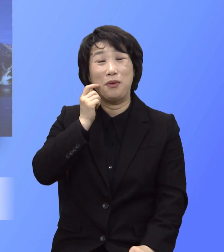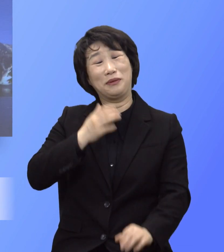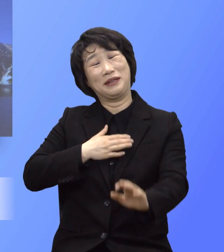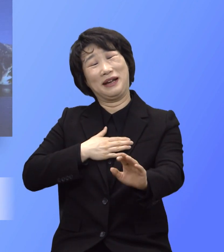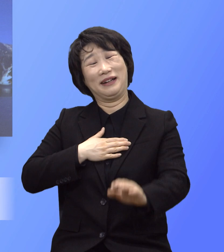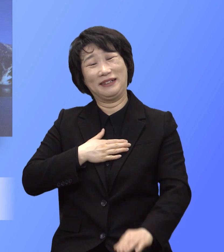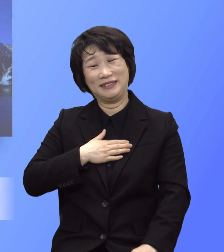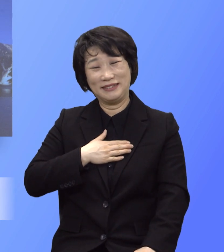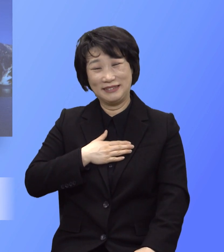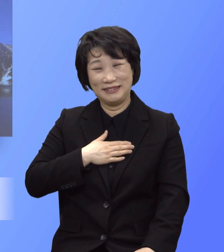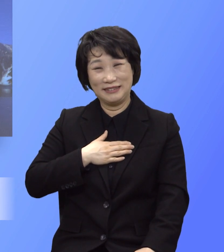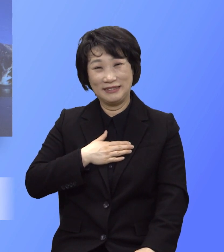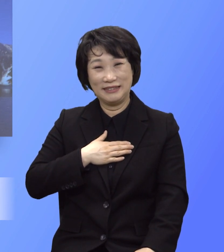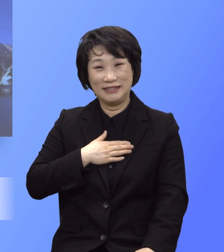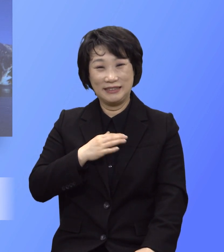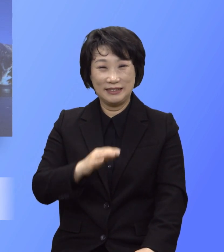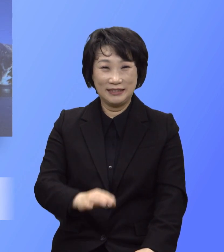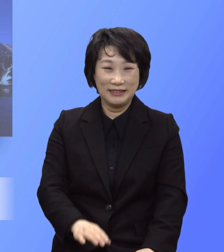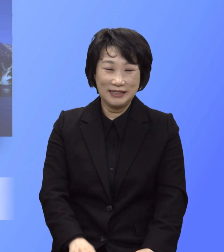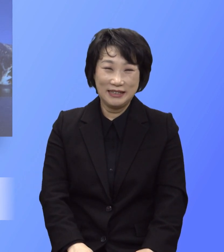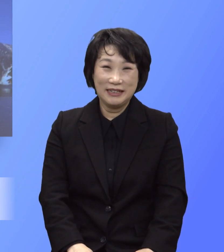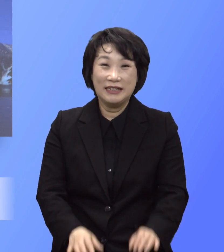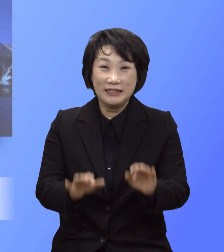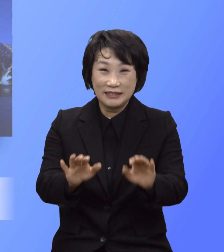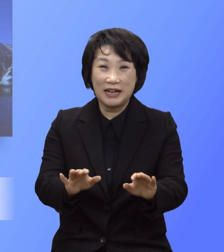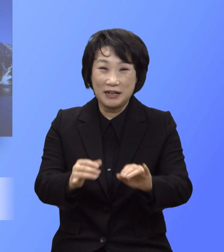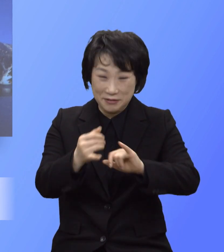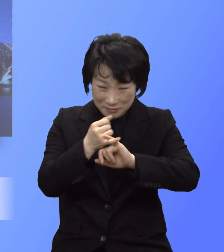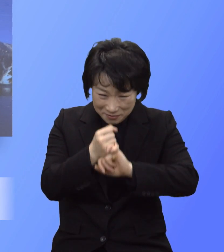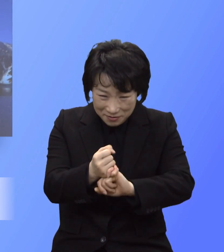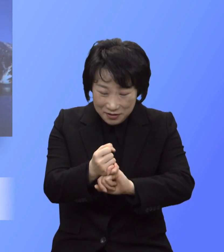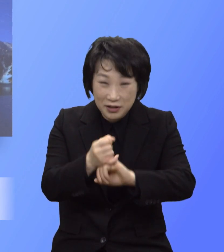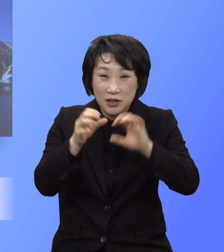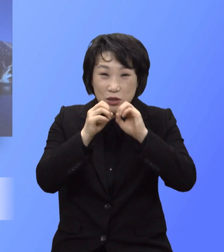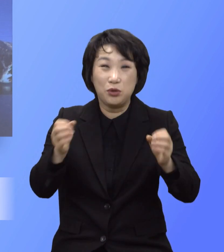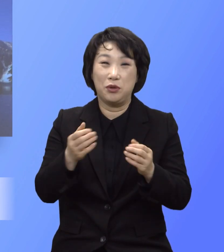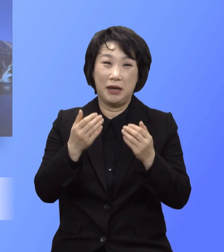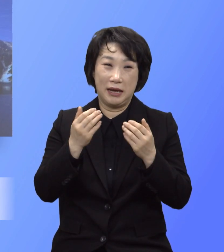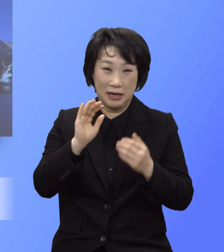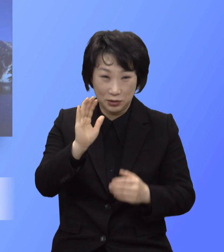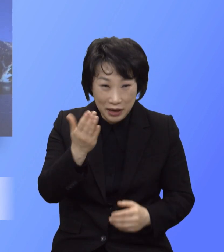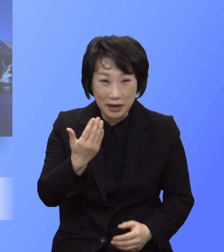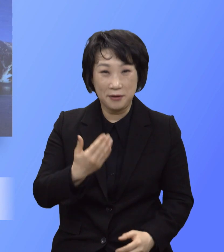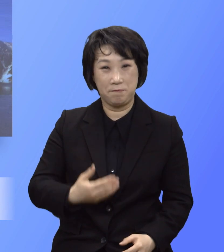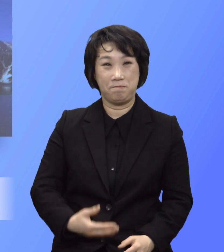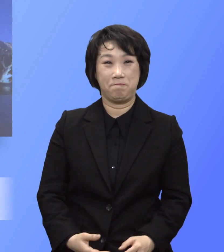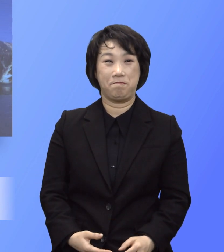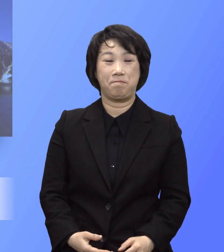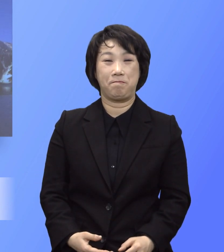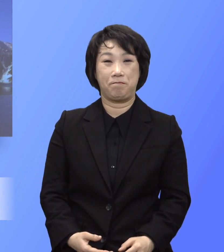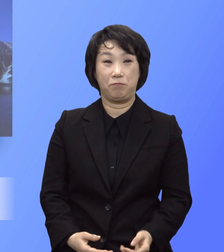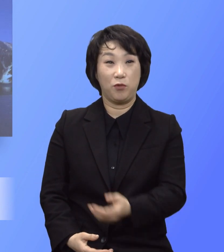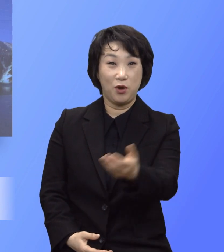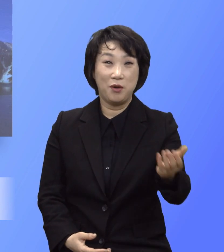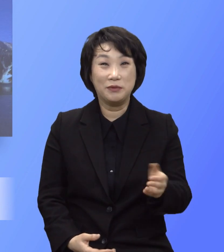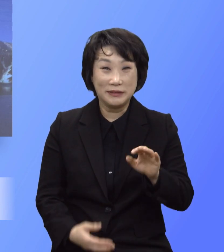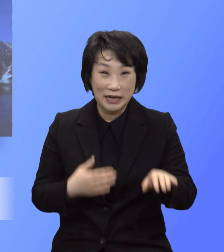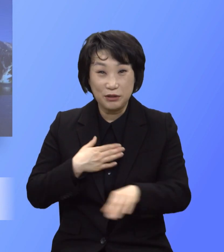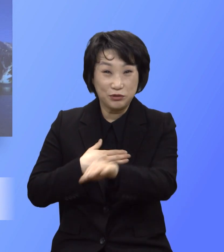말이오. 응? 기어이 전도를 해야 되지 않냐? 그 말이오. 여러분, 그러니까